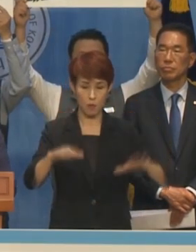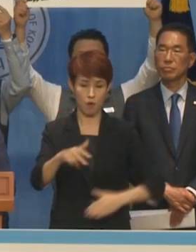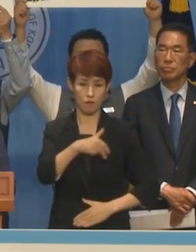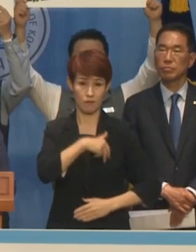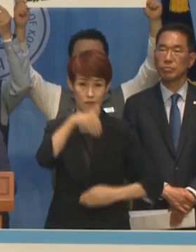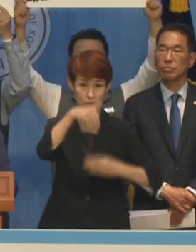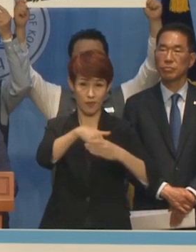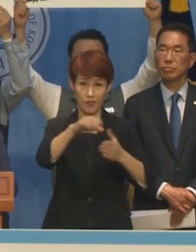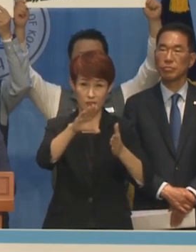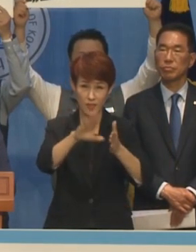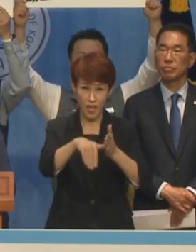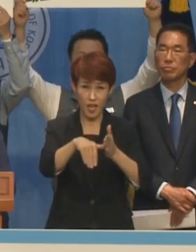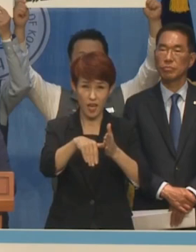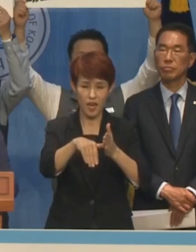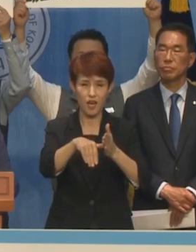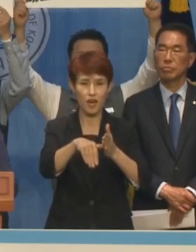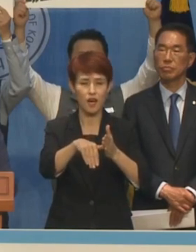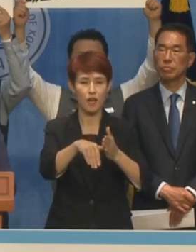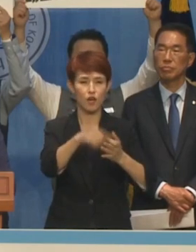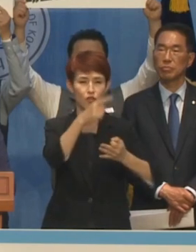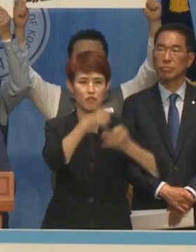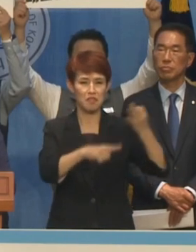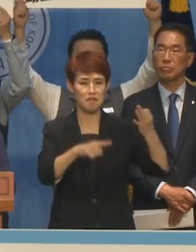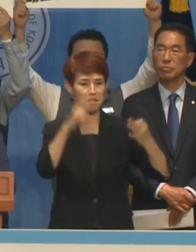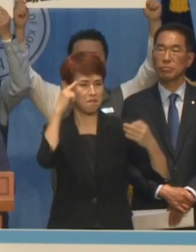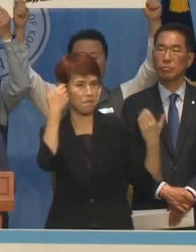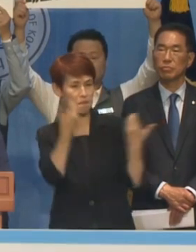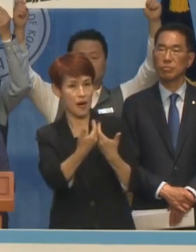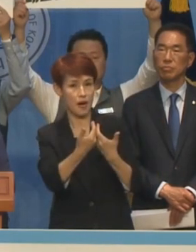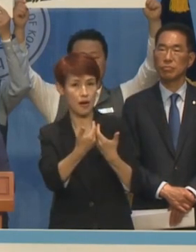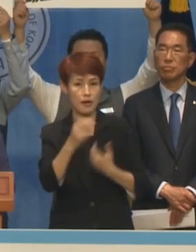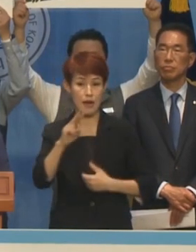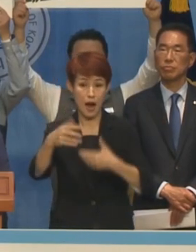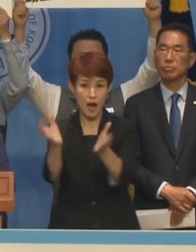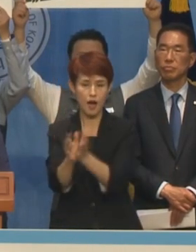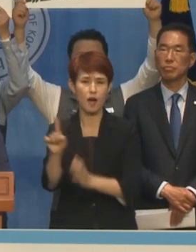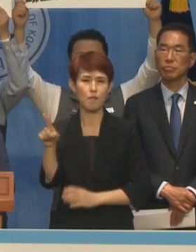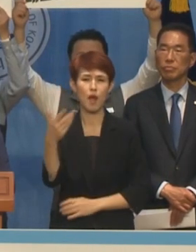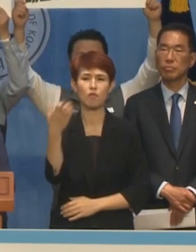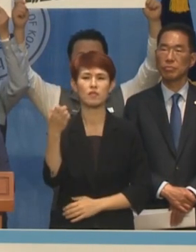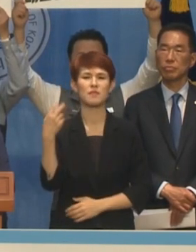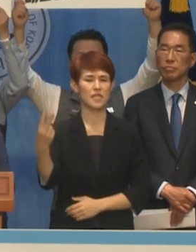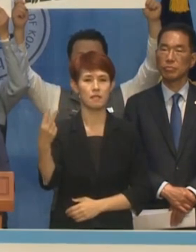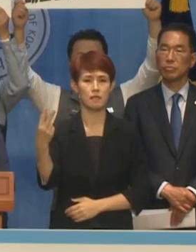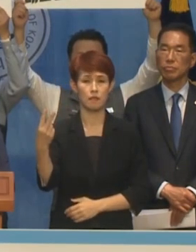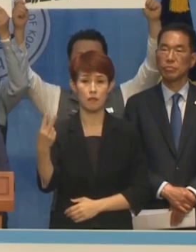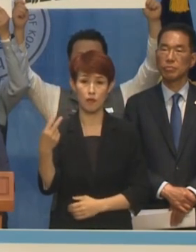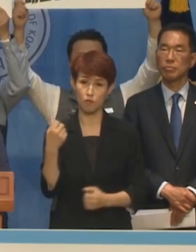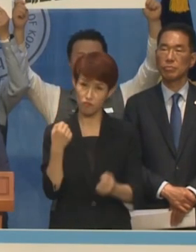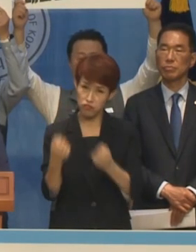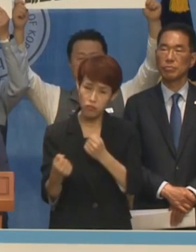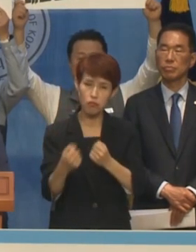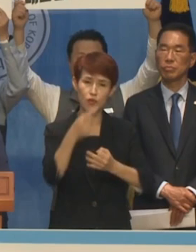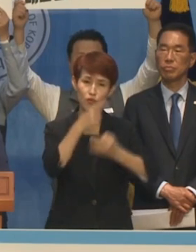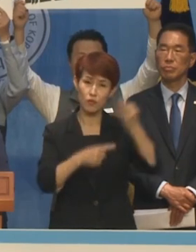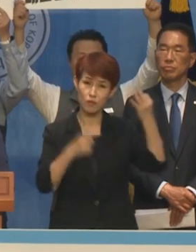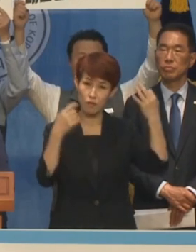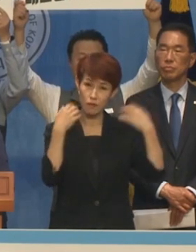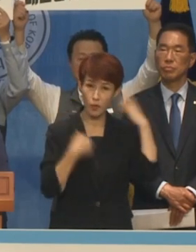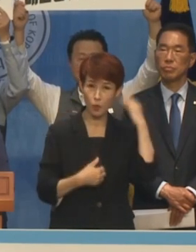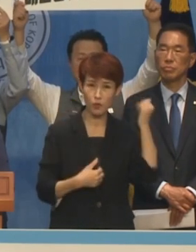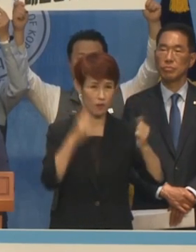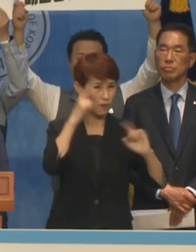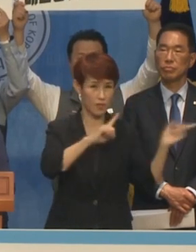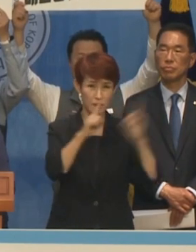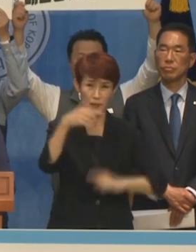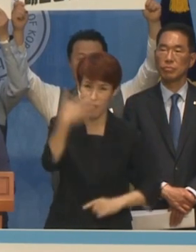총선에서 반윤 야권이 192석입니다. 그럼에도 불구하고 윤석열 대통령이 아직 정신을 못